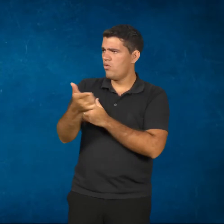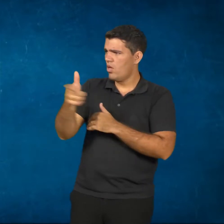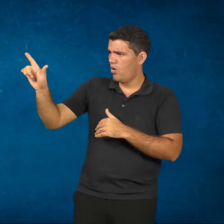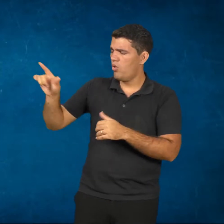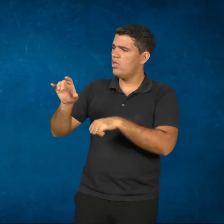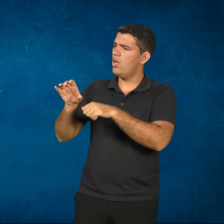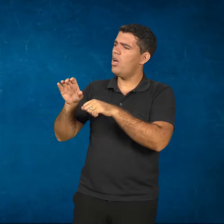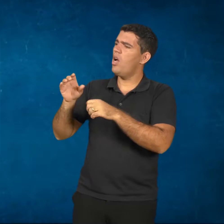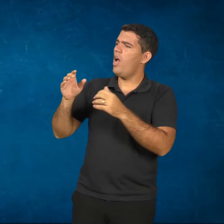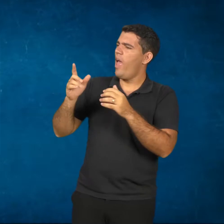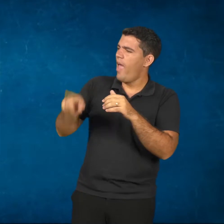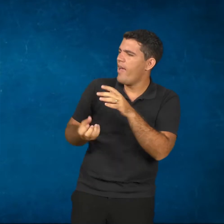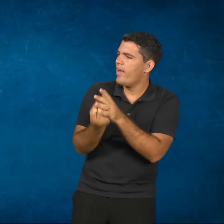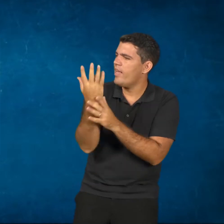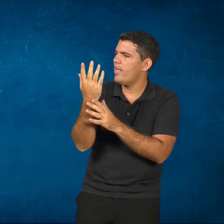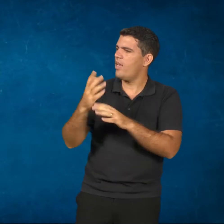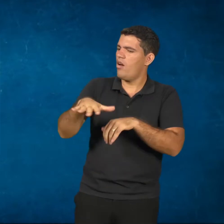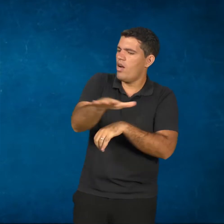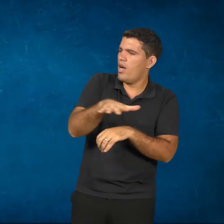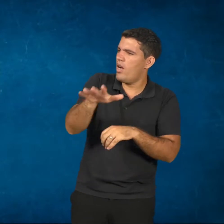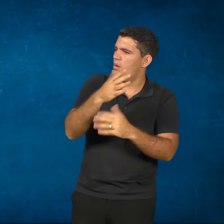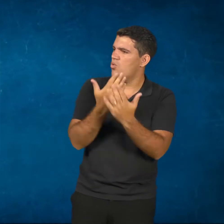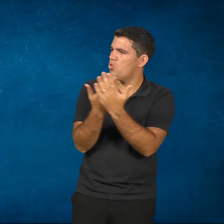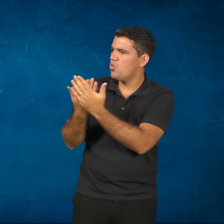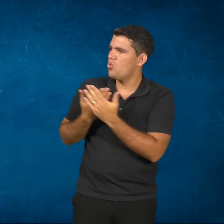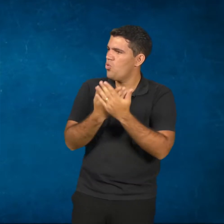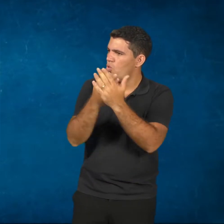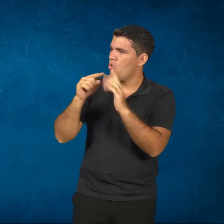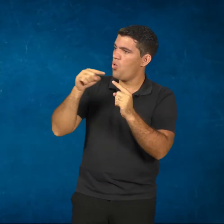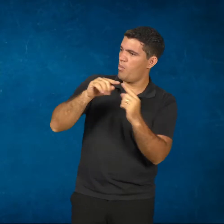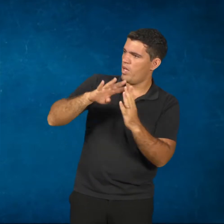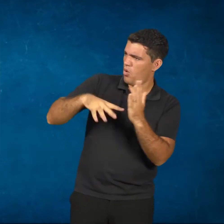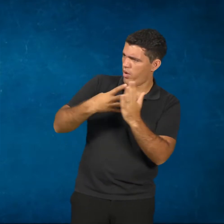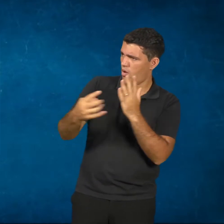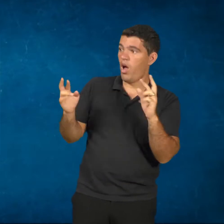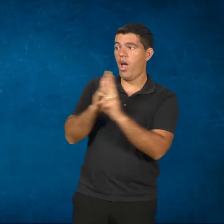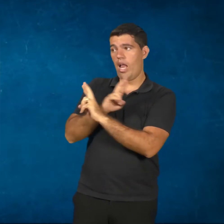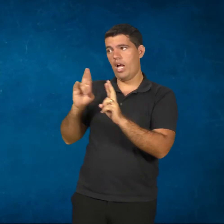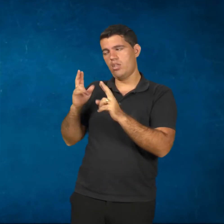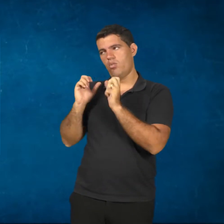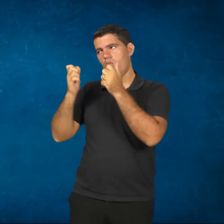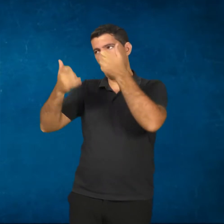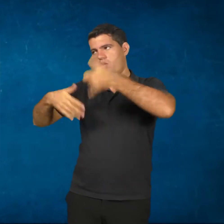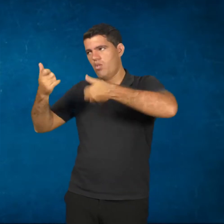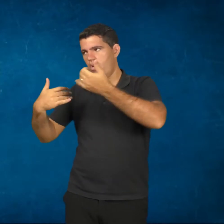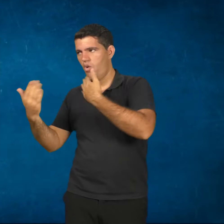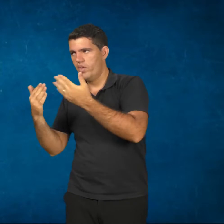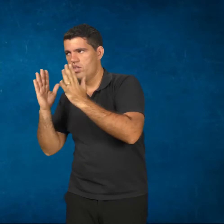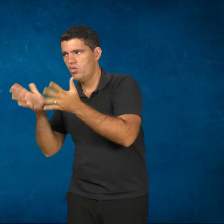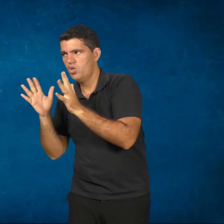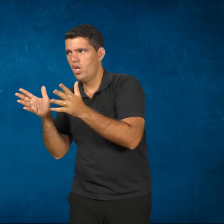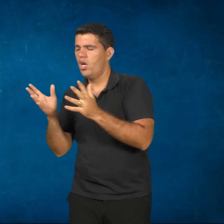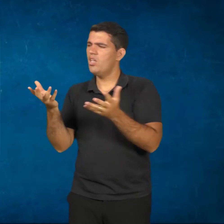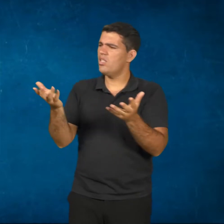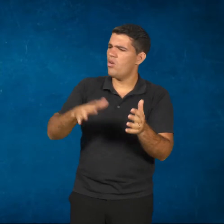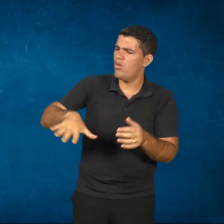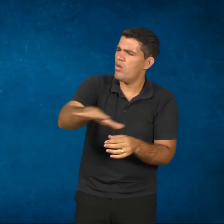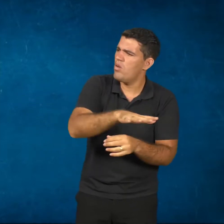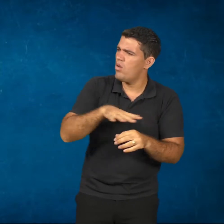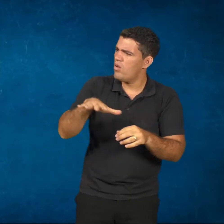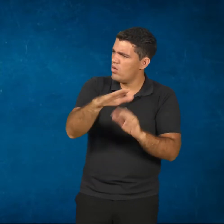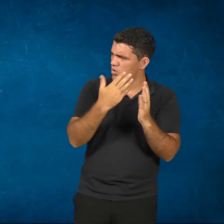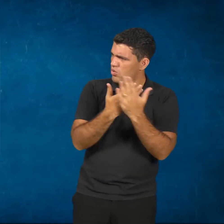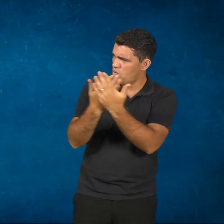de estudos específico aí para o currículo. Tem relação com isso que a gente vem conversando. Me parece fundamental a constituição desse campo de